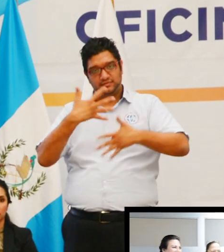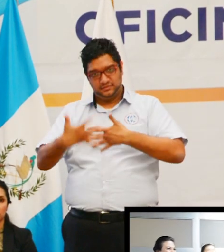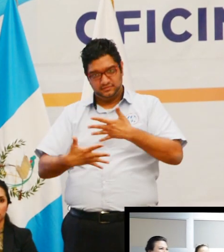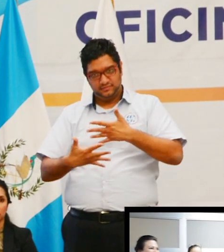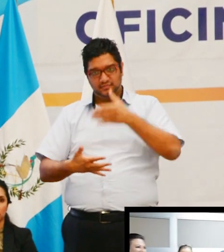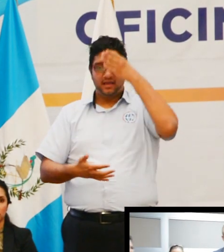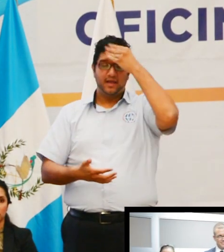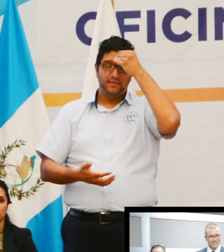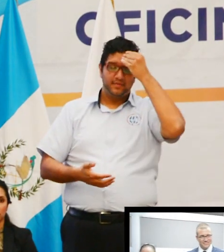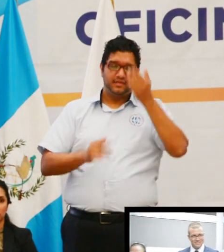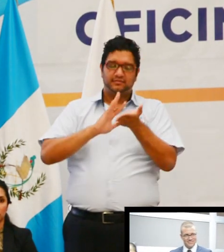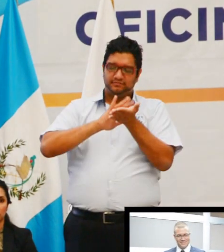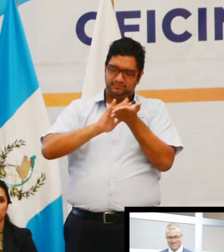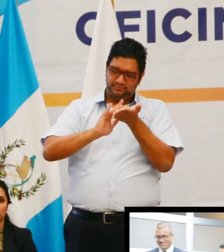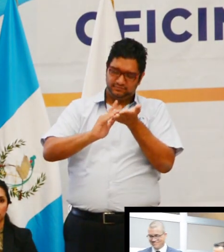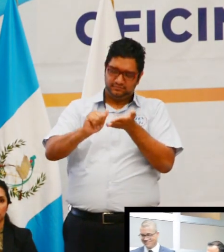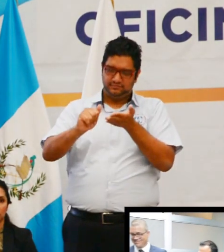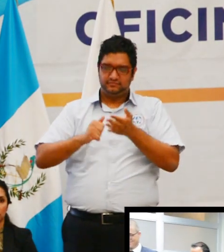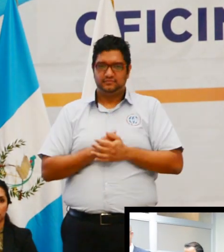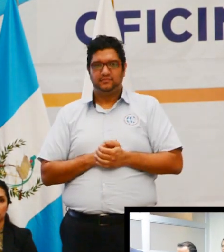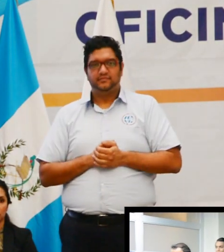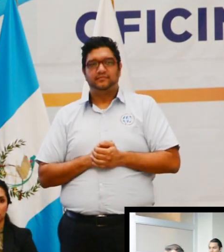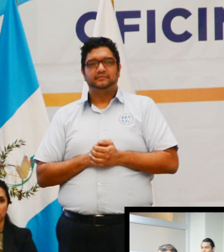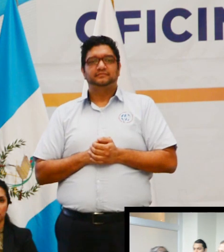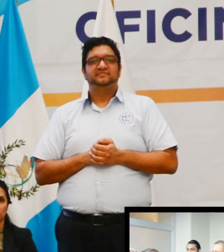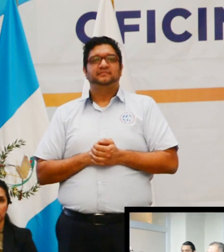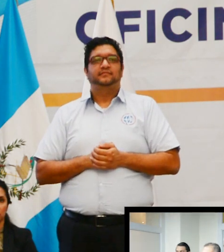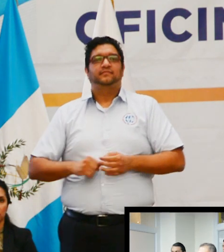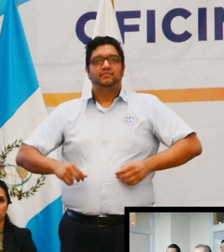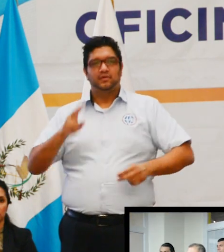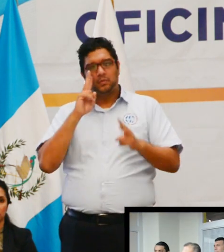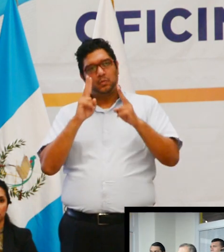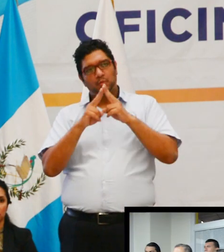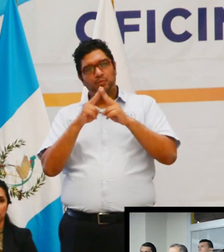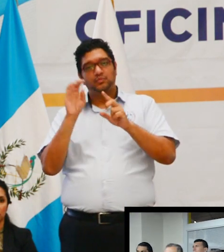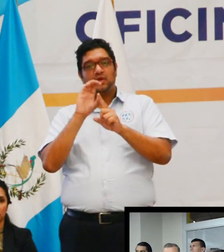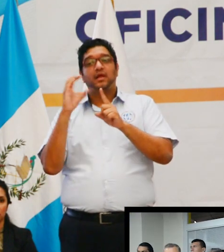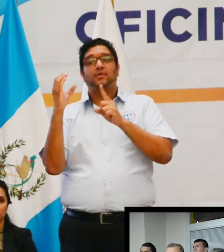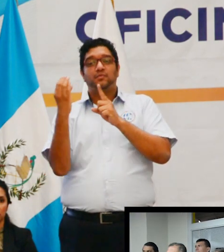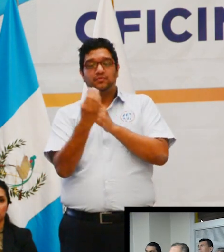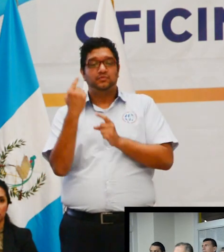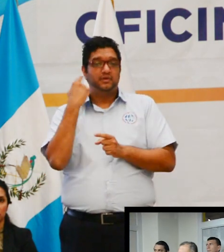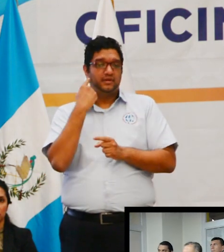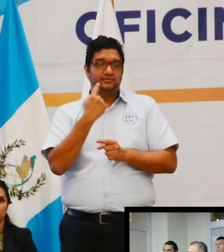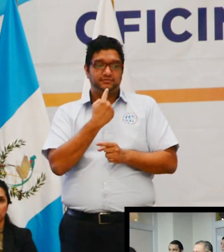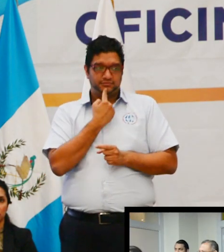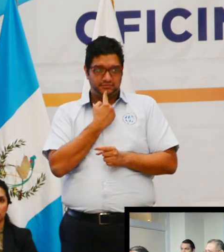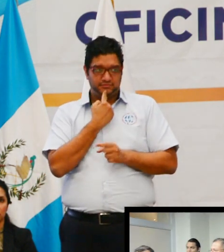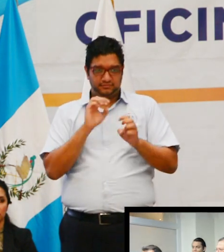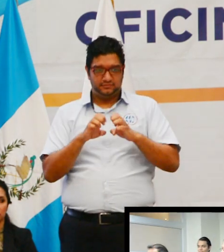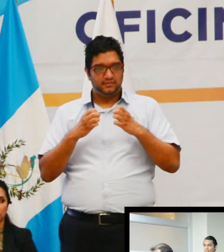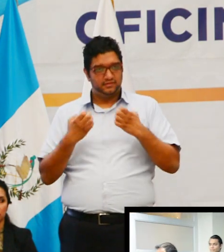una comunicación plena con las personas sordas, también en el conocimiento de la cultura de las personas sordas. De esta